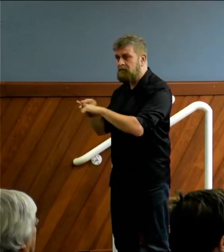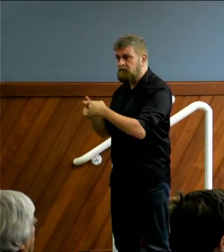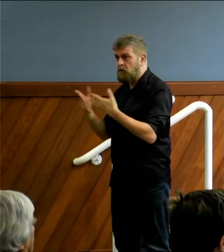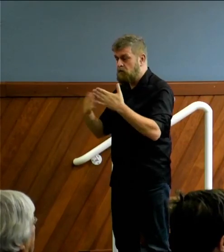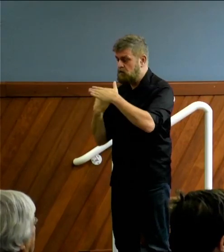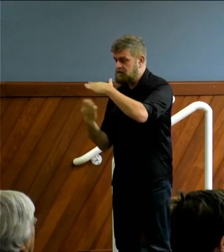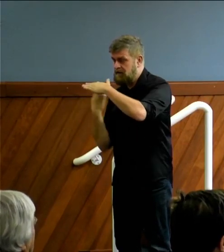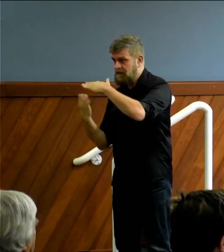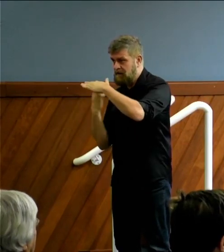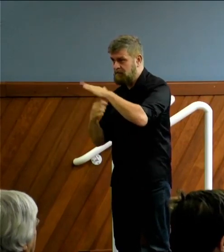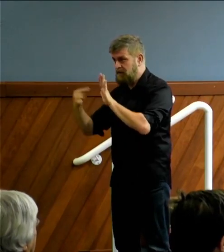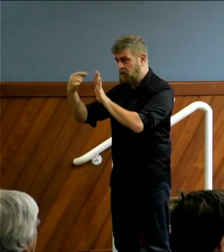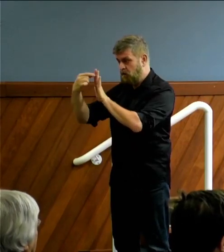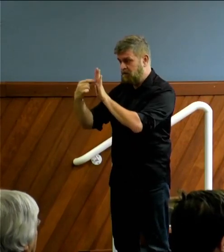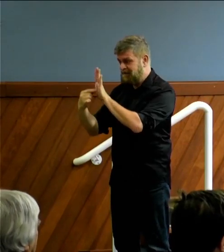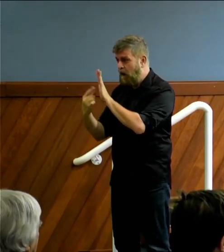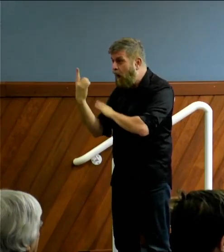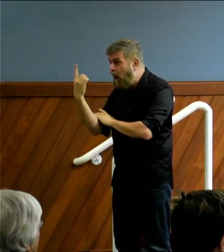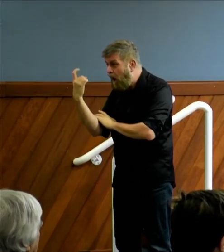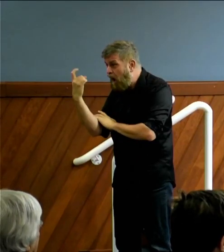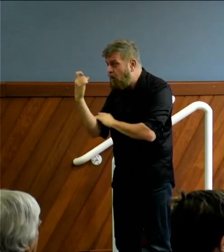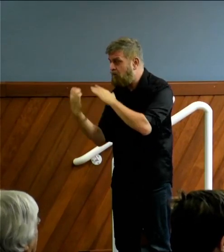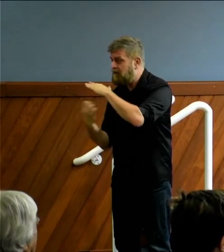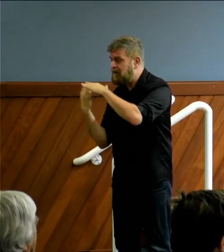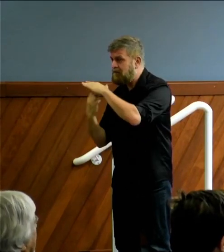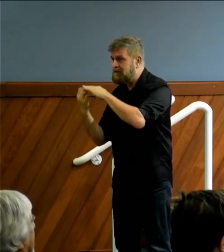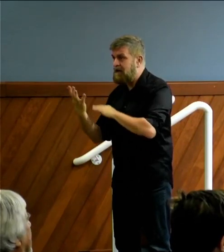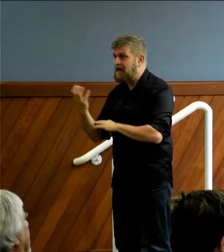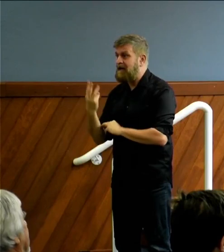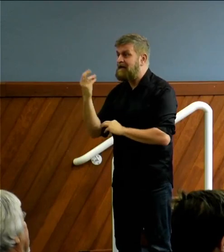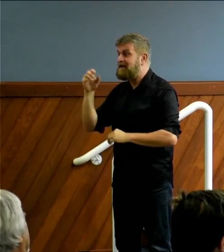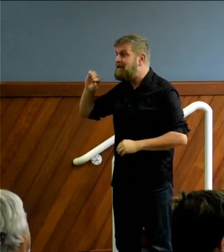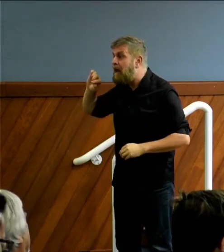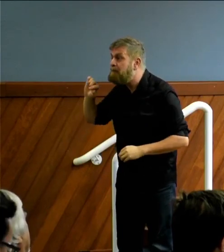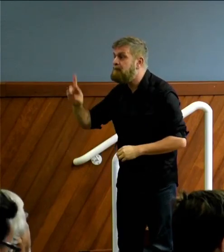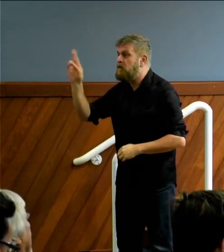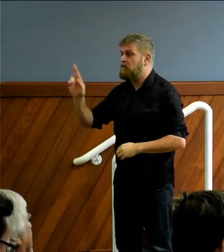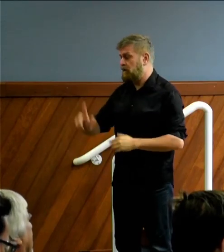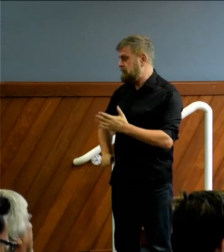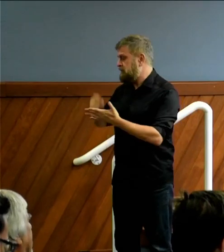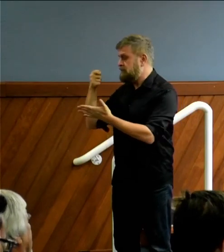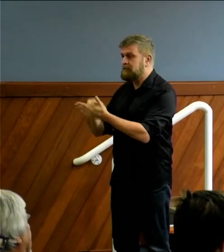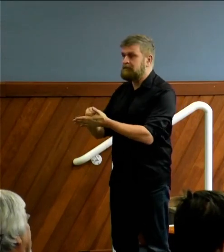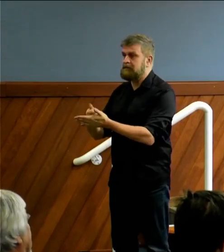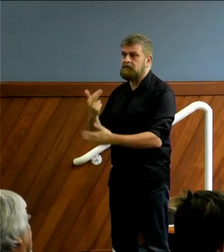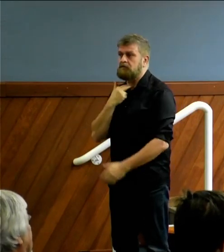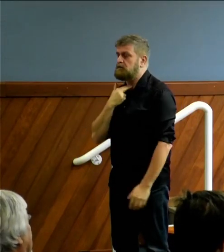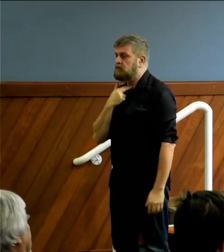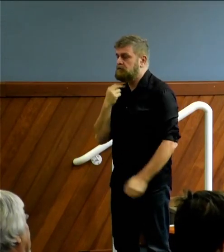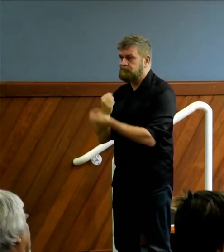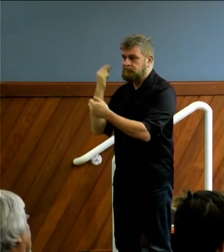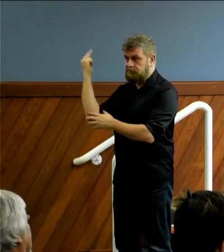dar manutenção no software, que é a única empresa no Brasil que faz, ela quer R$30 mil. Sem chance. E